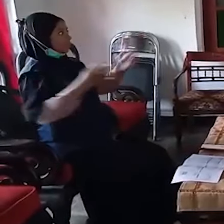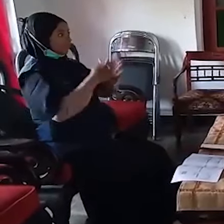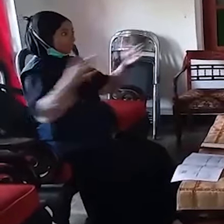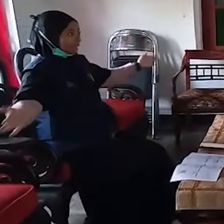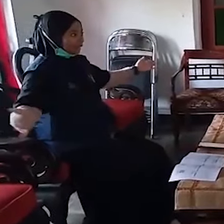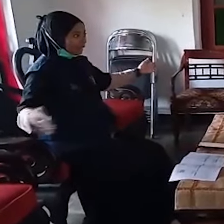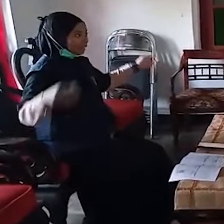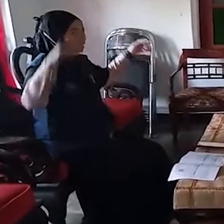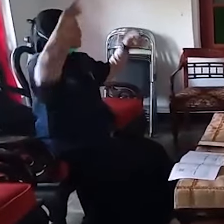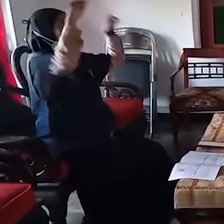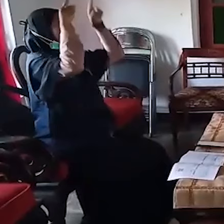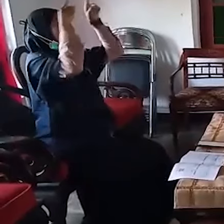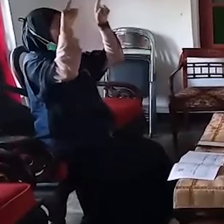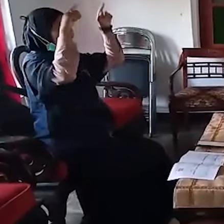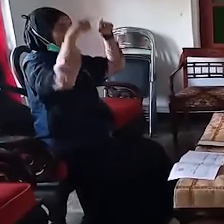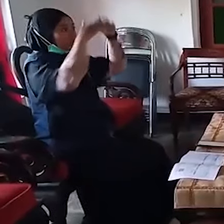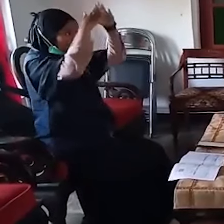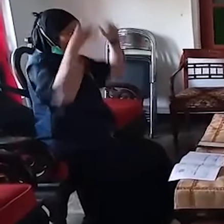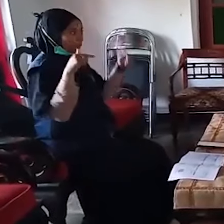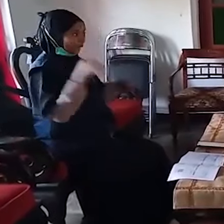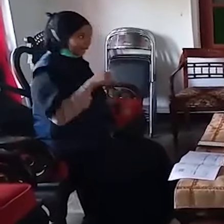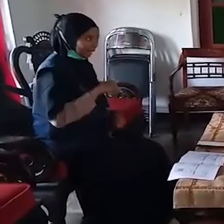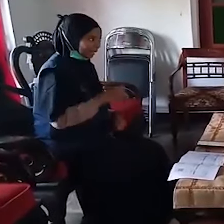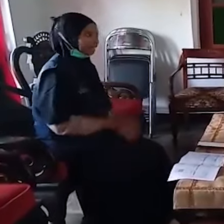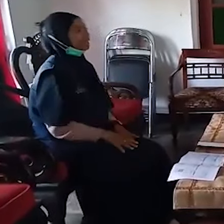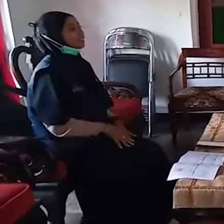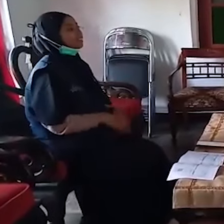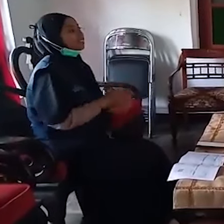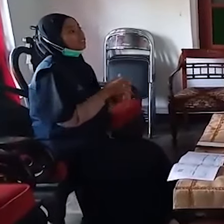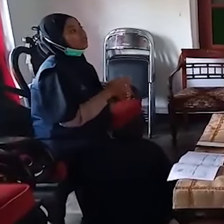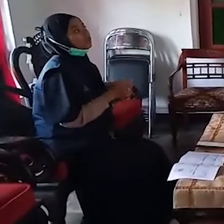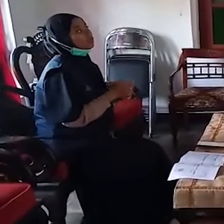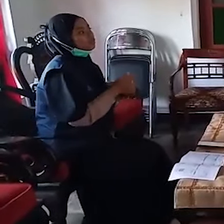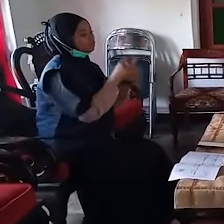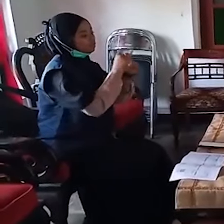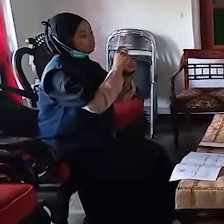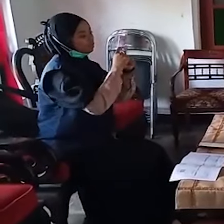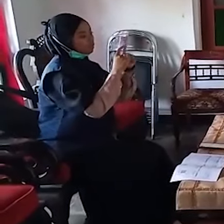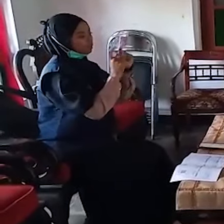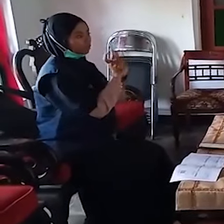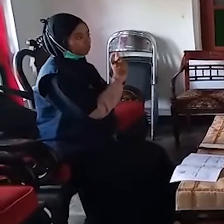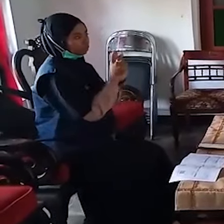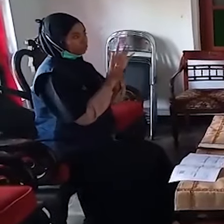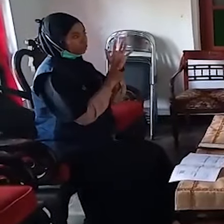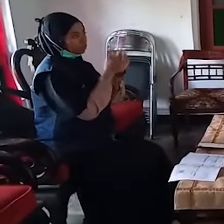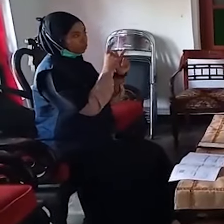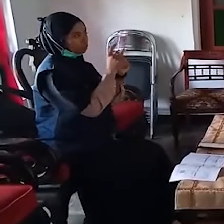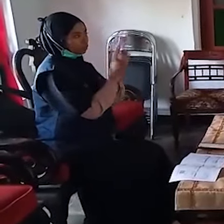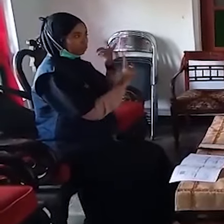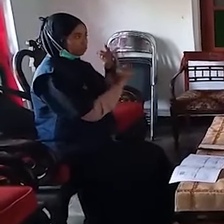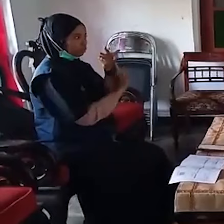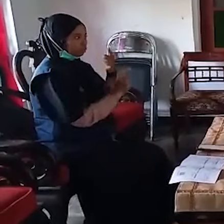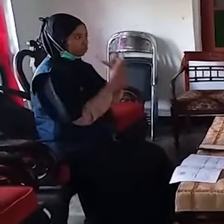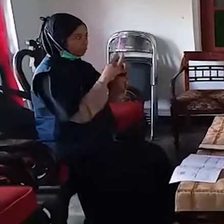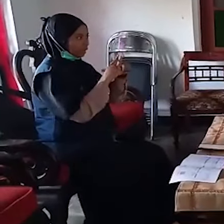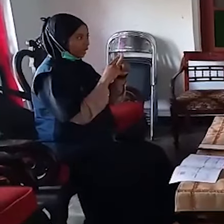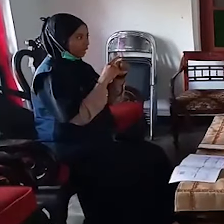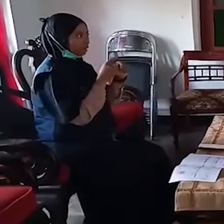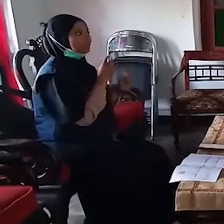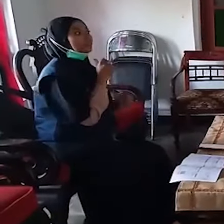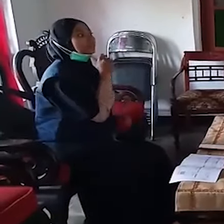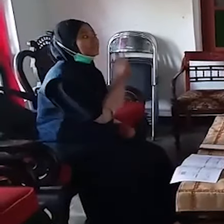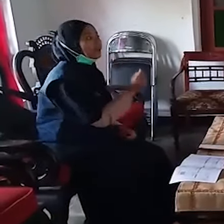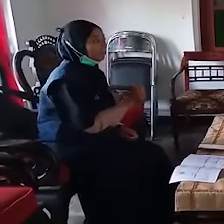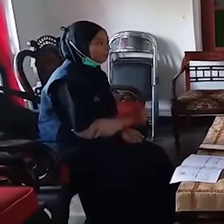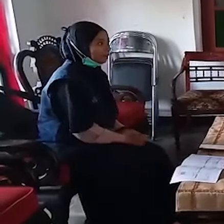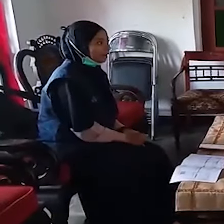Paling ini yang paling bingungin itu ketika mereka pindah tempat, habis itu di sana berapa lama, di sini berapa lama, itu pertanyaannya